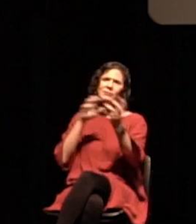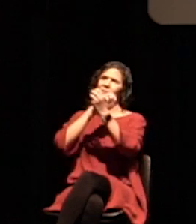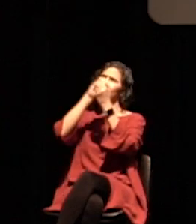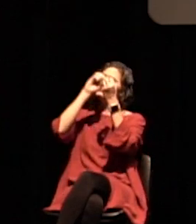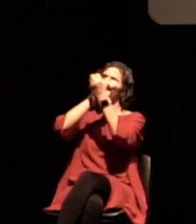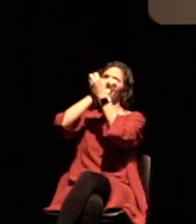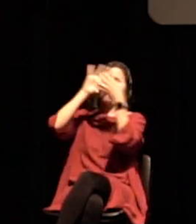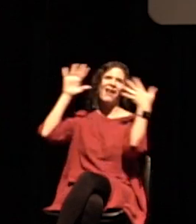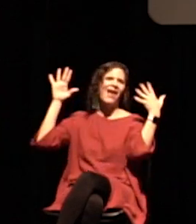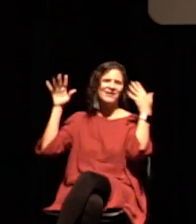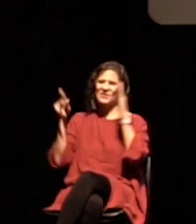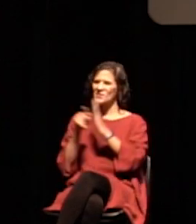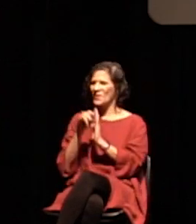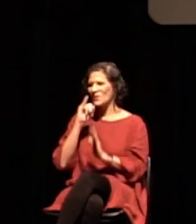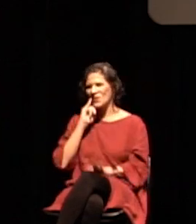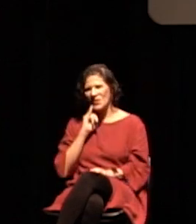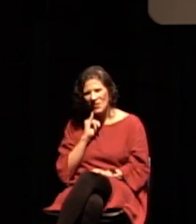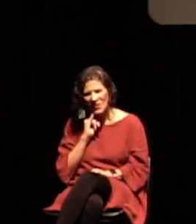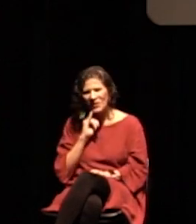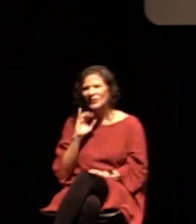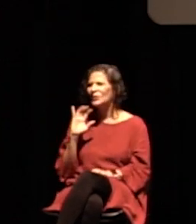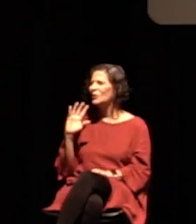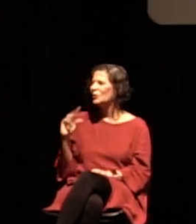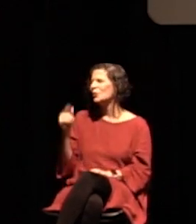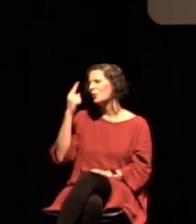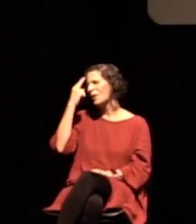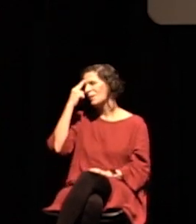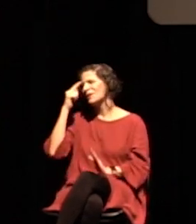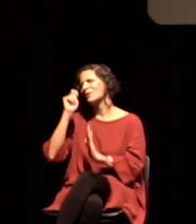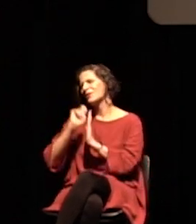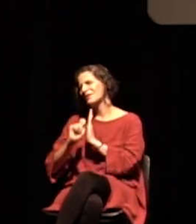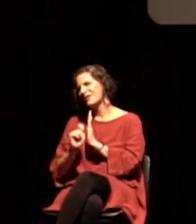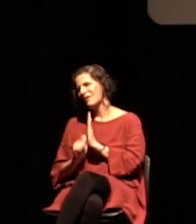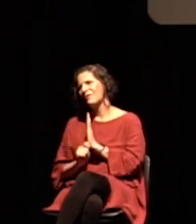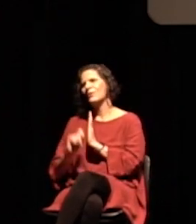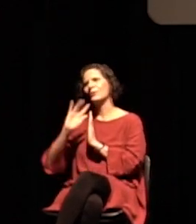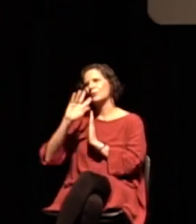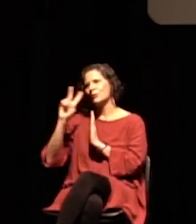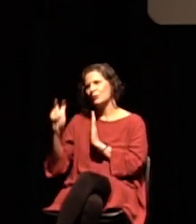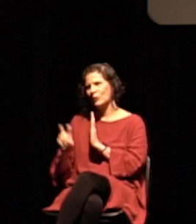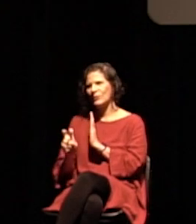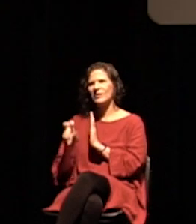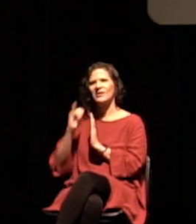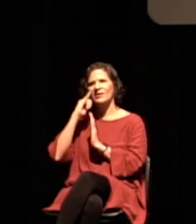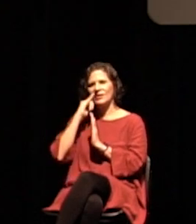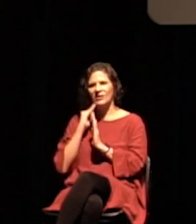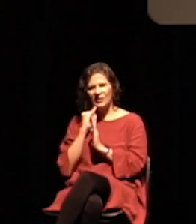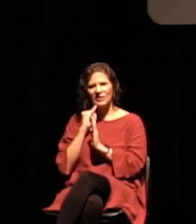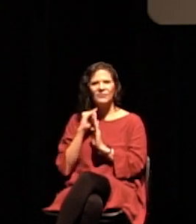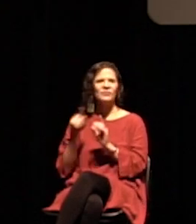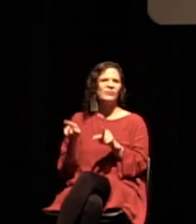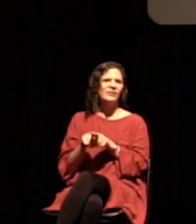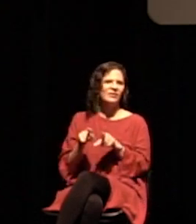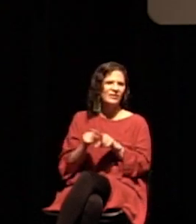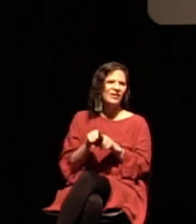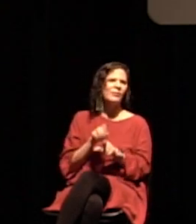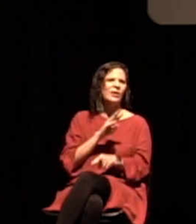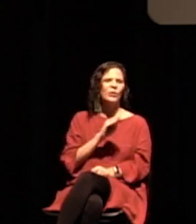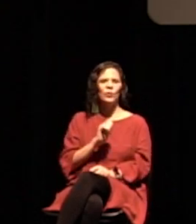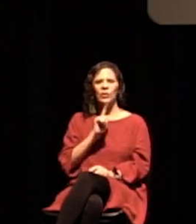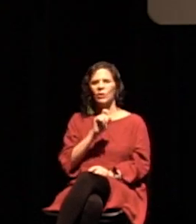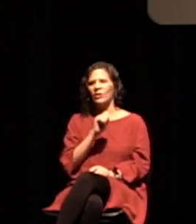de Freitas, com tudo quanto pensou e escreveu sobre IOL. O Eucanã, que me despertou a atenção para este